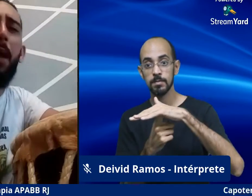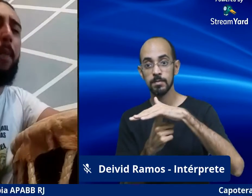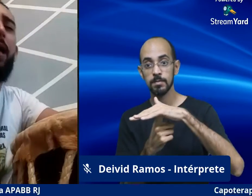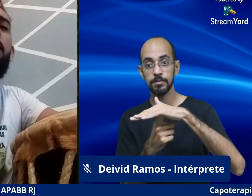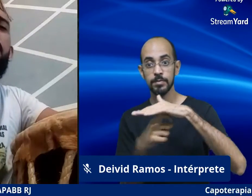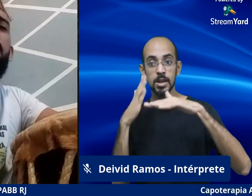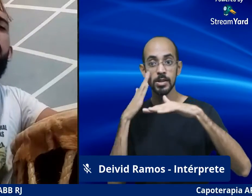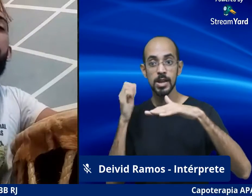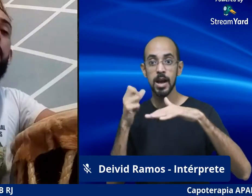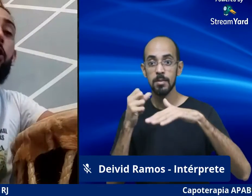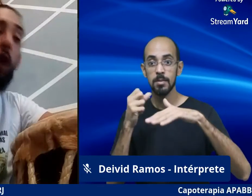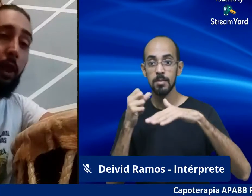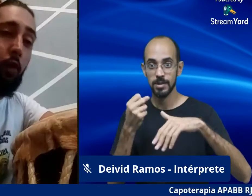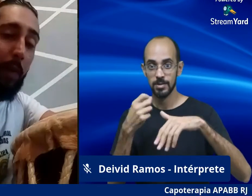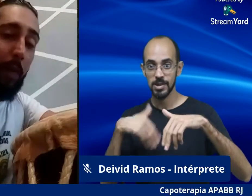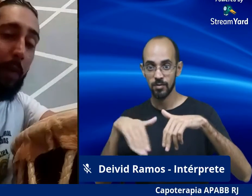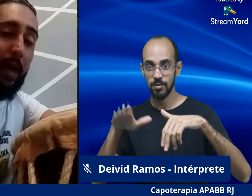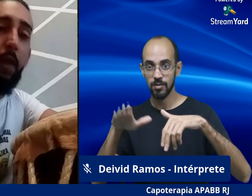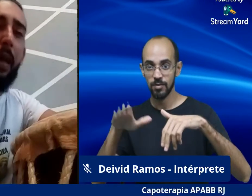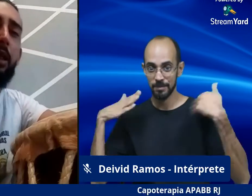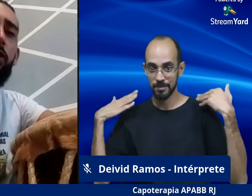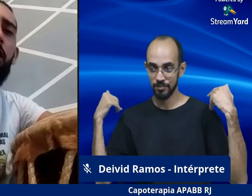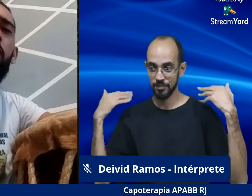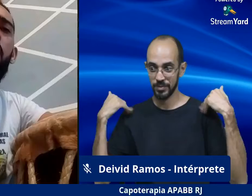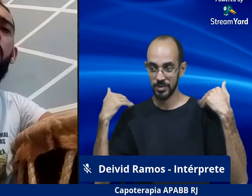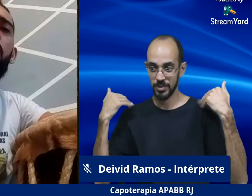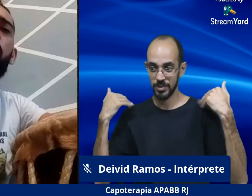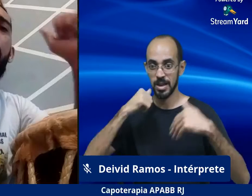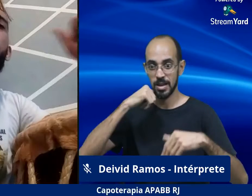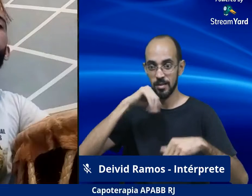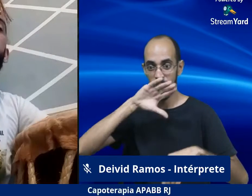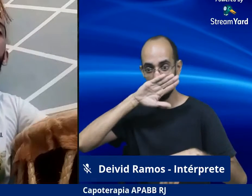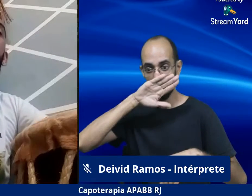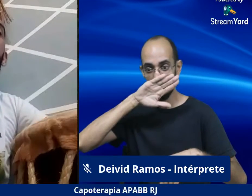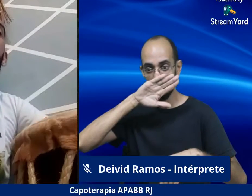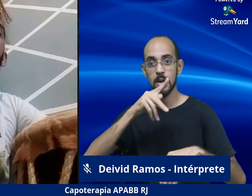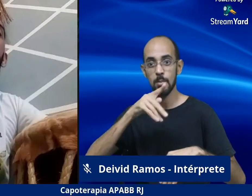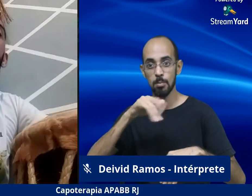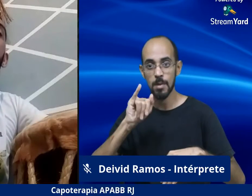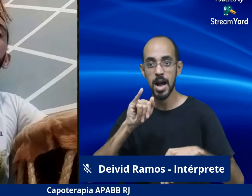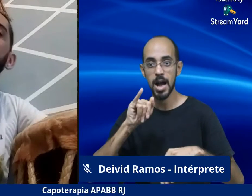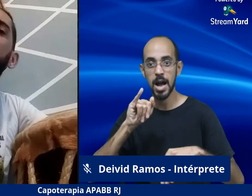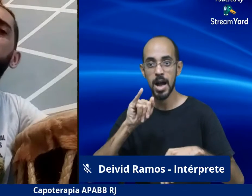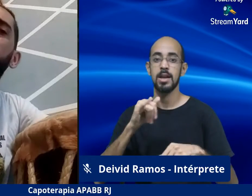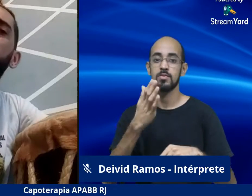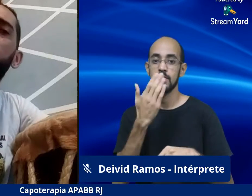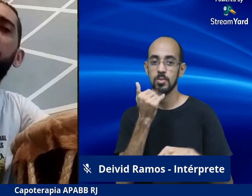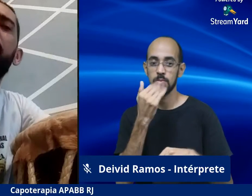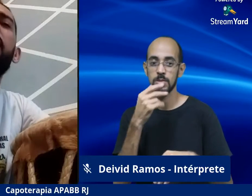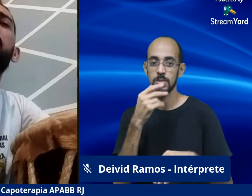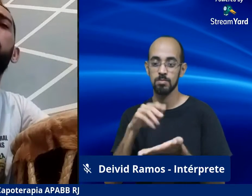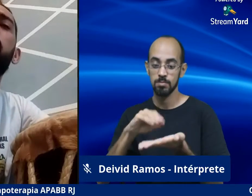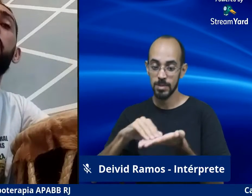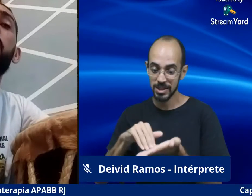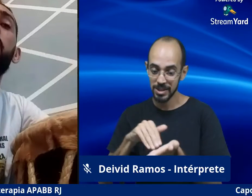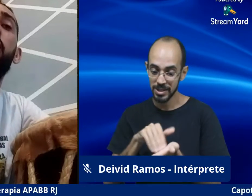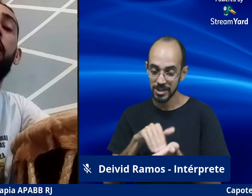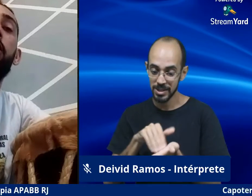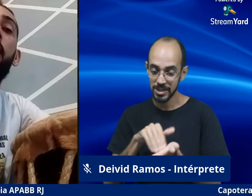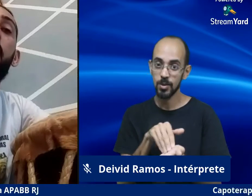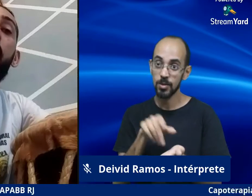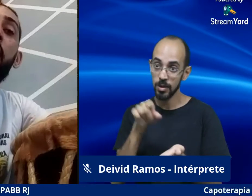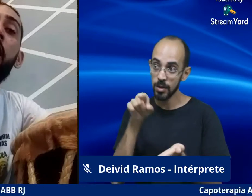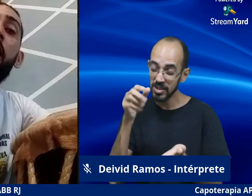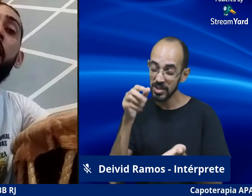com o papai, que a gente gosta de comer aquele pastelzinho, tomar um caldo de cana? Né? Essas feiras, elas são muito